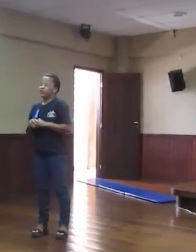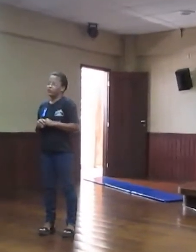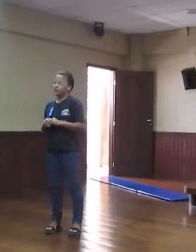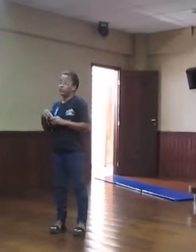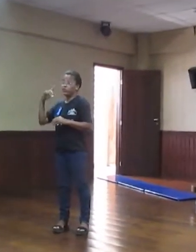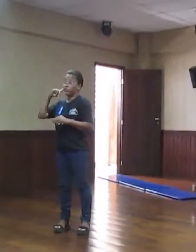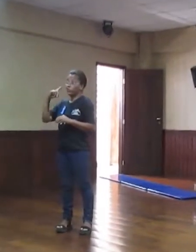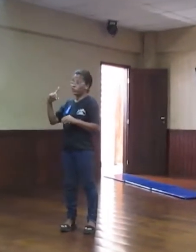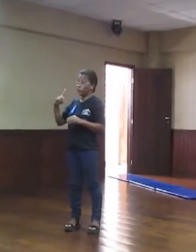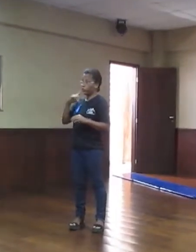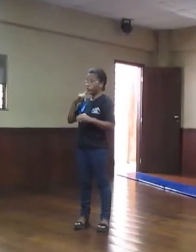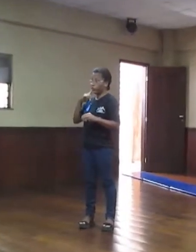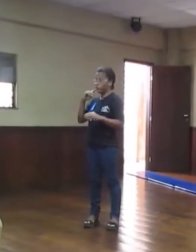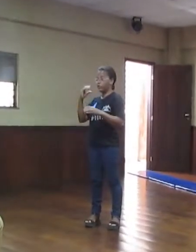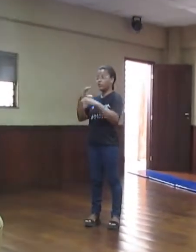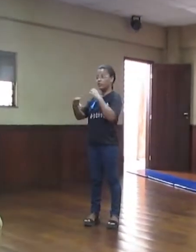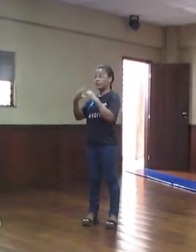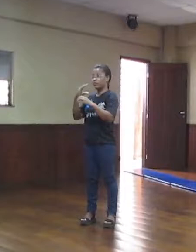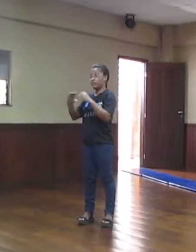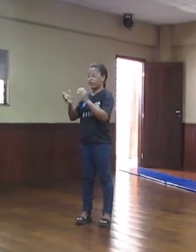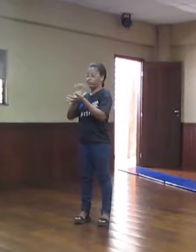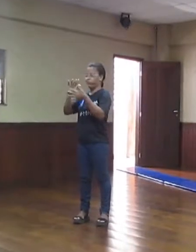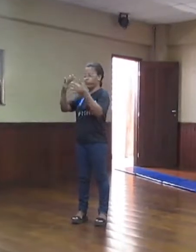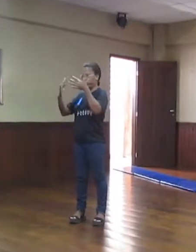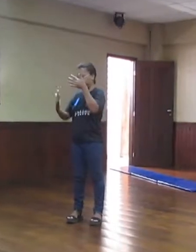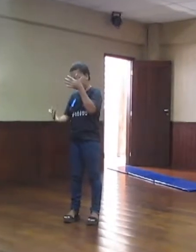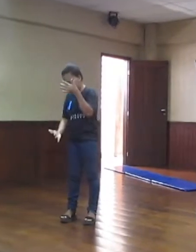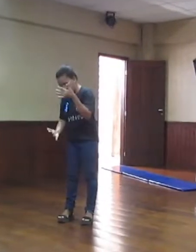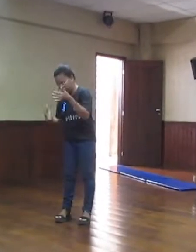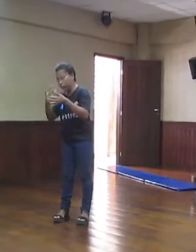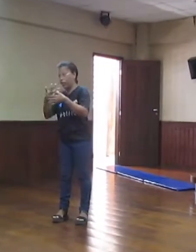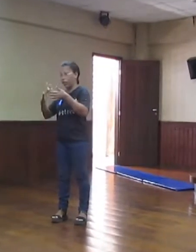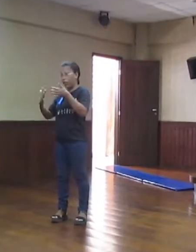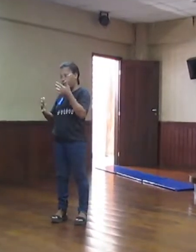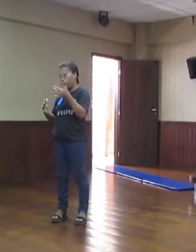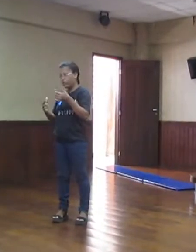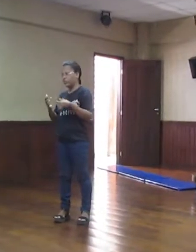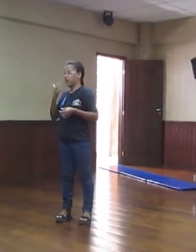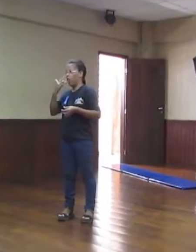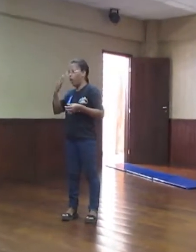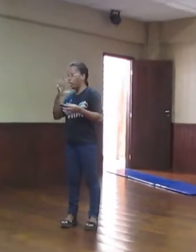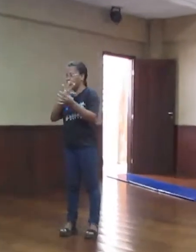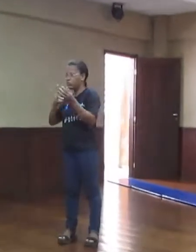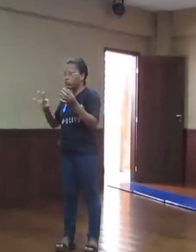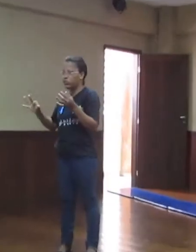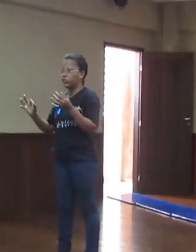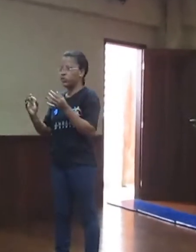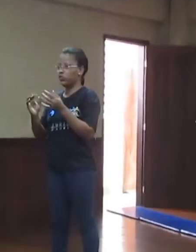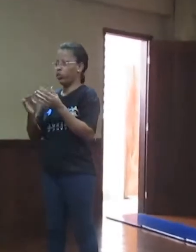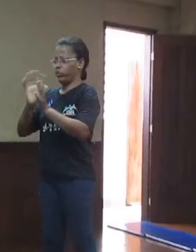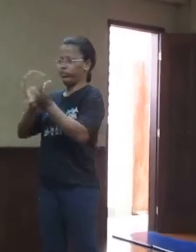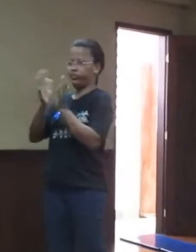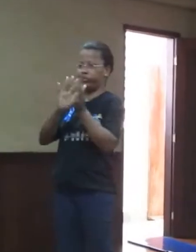Os surdos se comunicam através do uso das Libras. Libras é uma língua completa que utiliza de